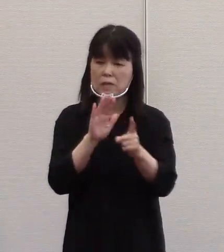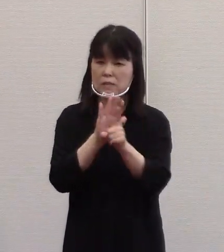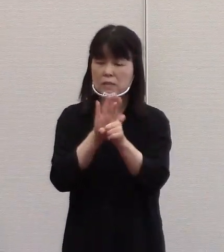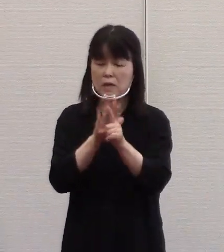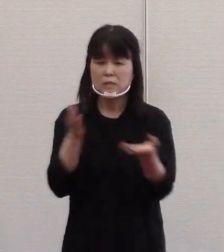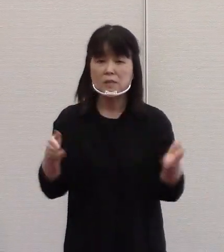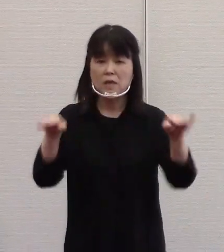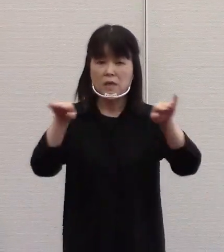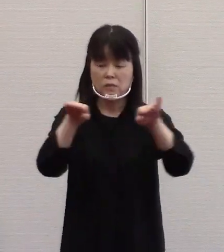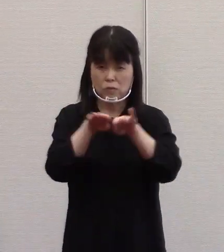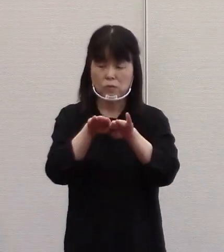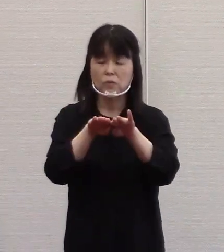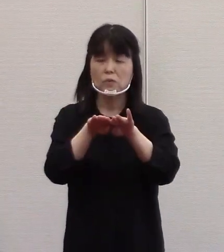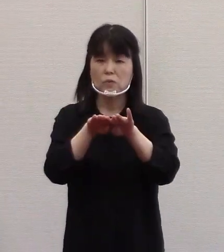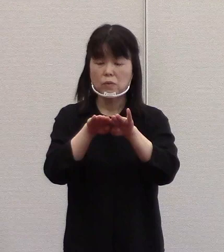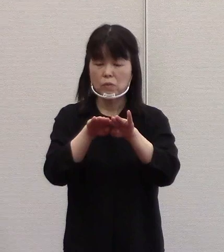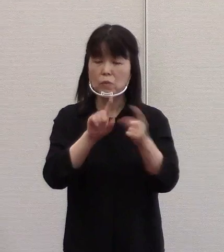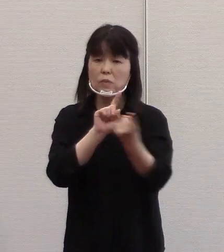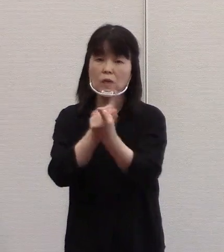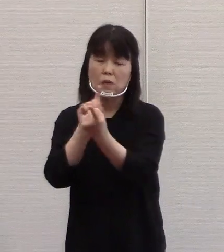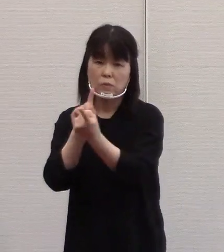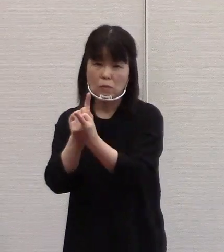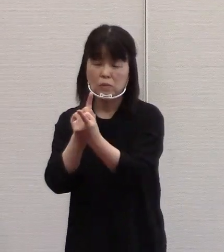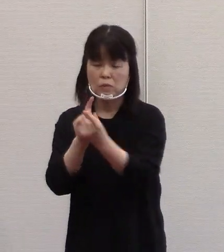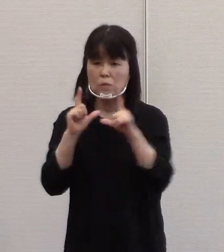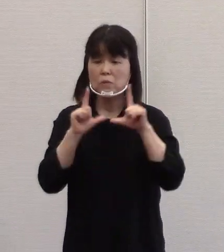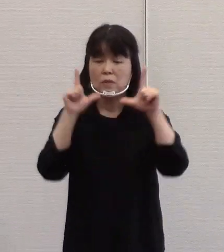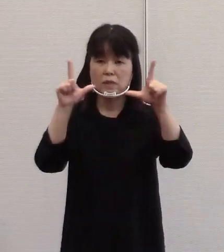でございます。この